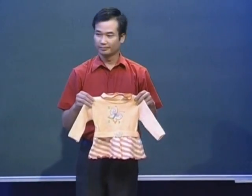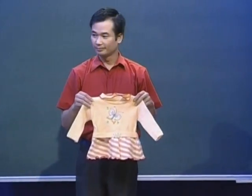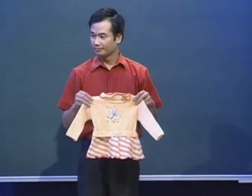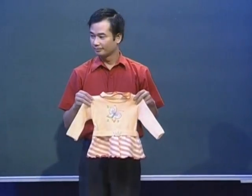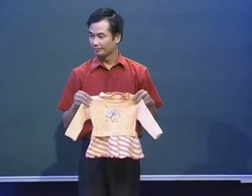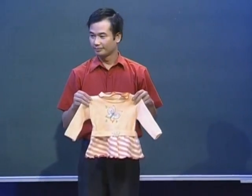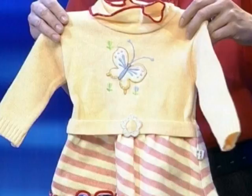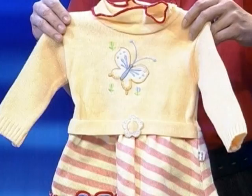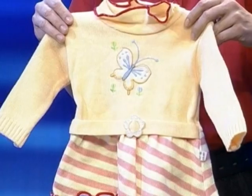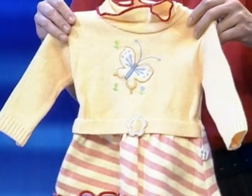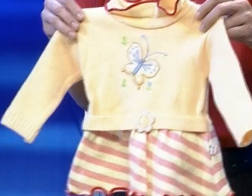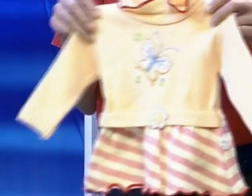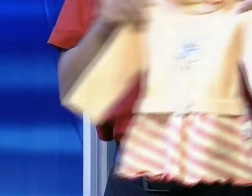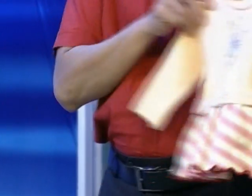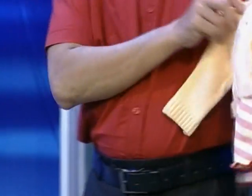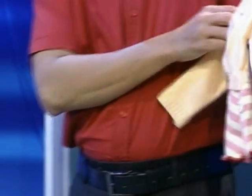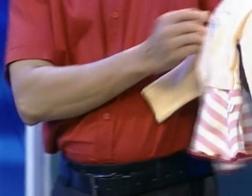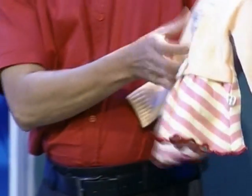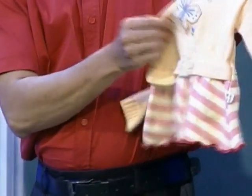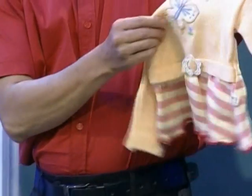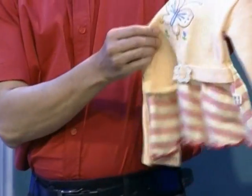Trên tay thầy còn có áo gì nữa đây?